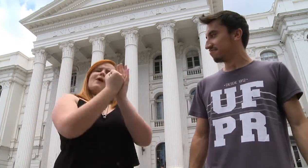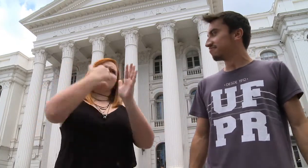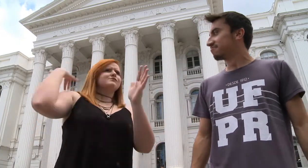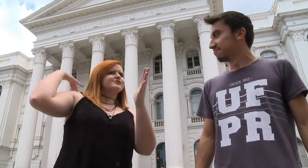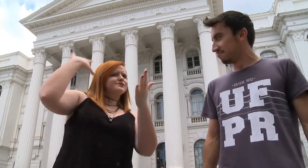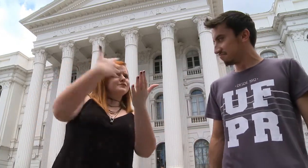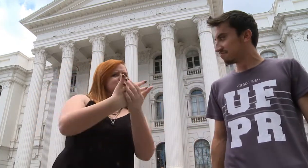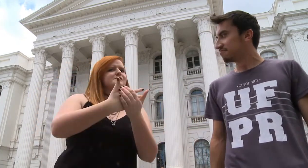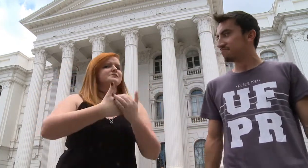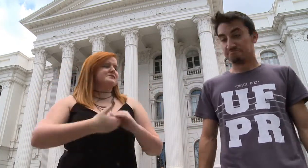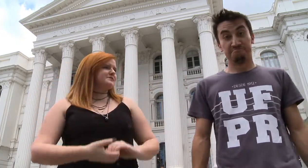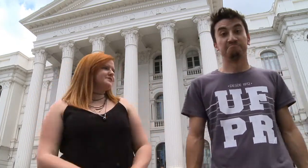na história.